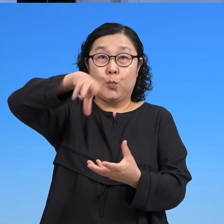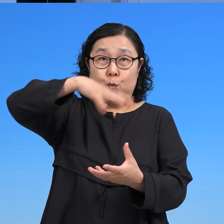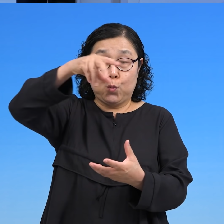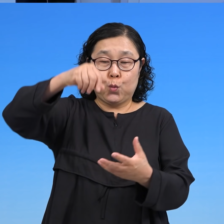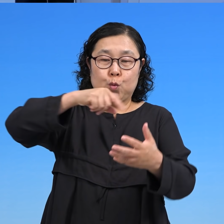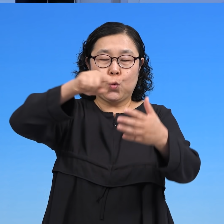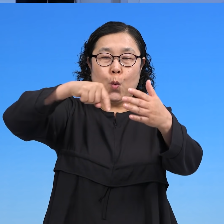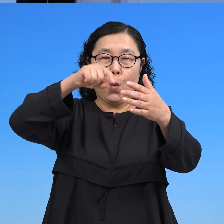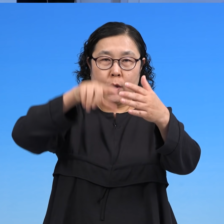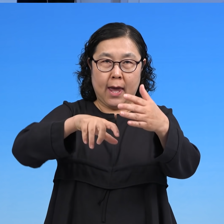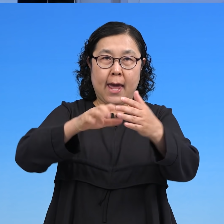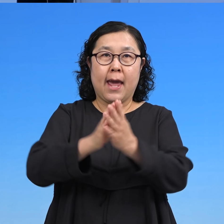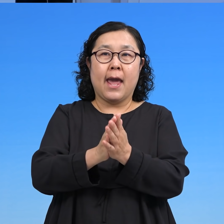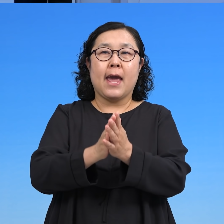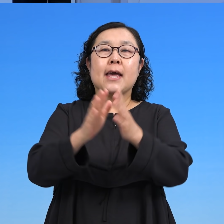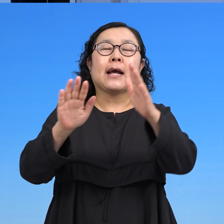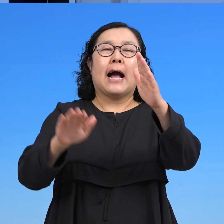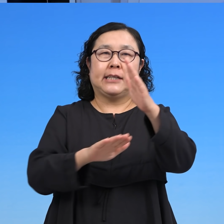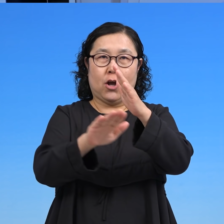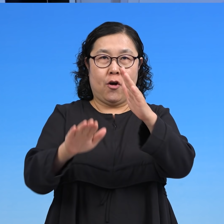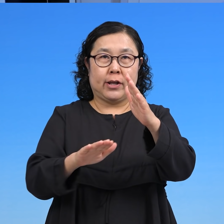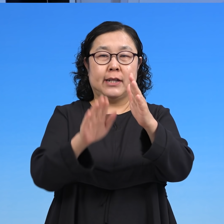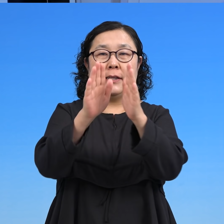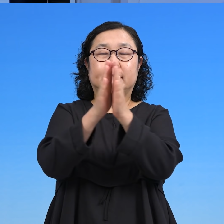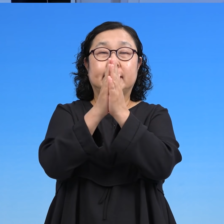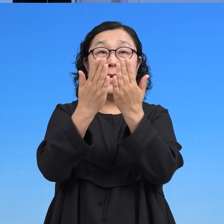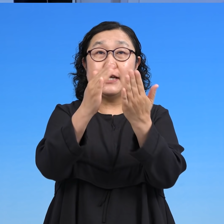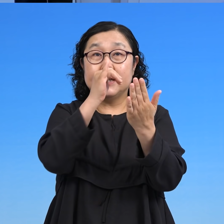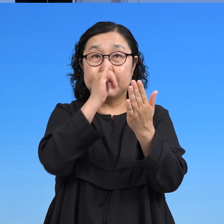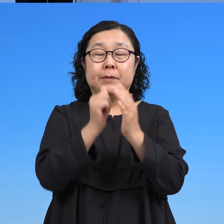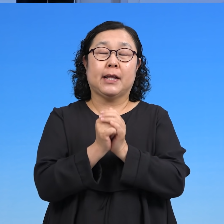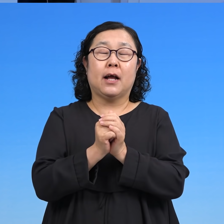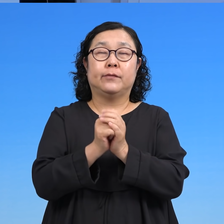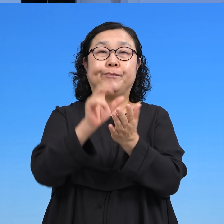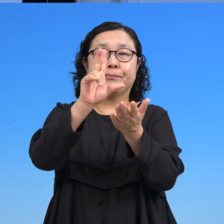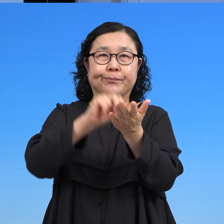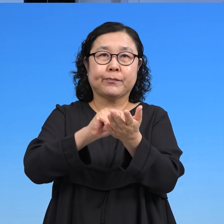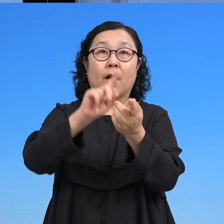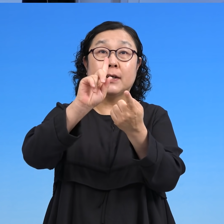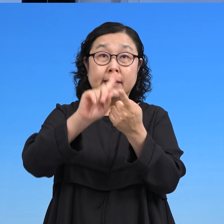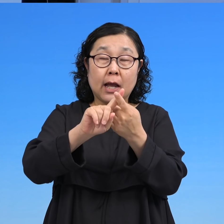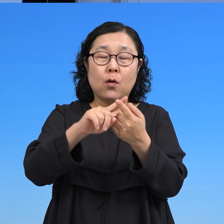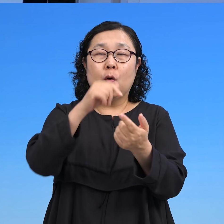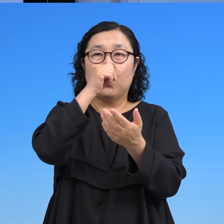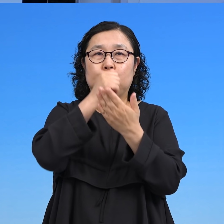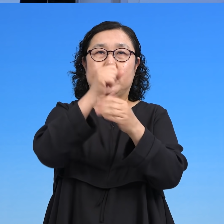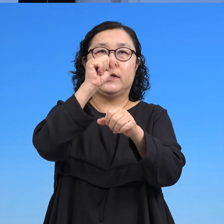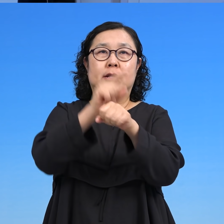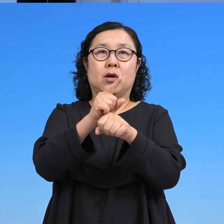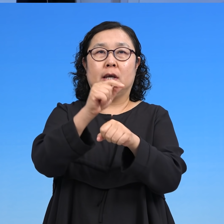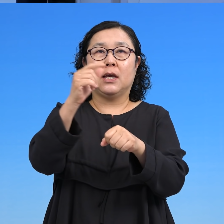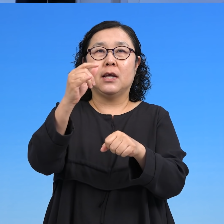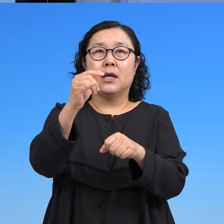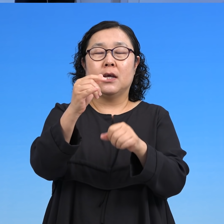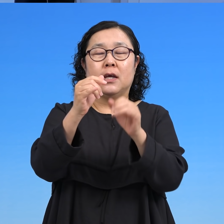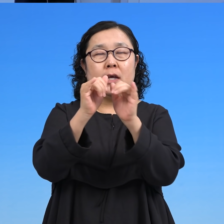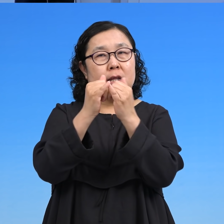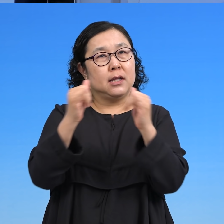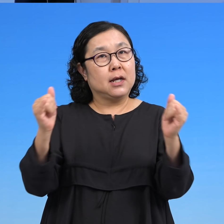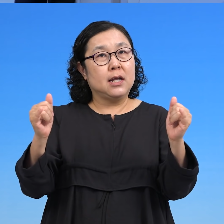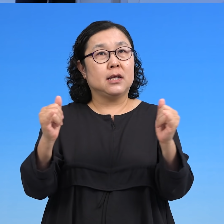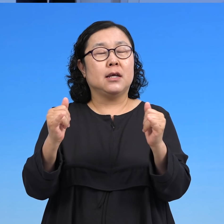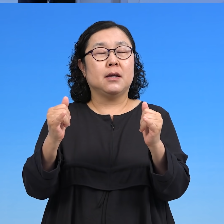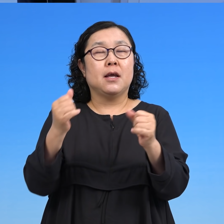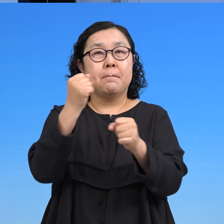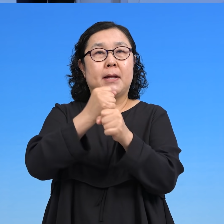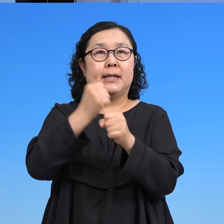폭풍 속의 가정, 이런 제목의 책이 있는데요. 이 책은 제목 그대로입니다. 이 죄성을 가진 인간이 꾸려가는